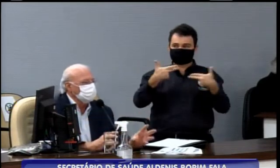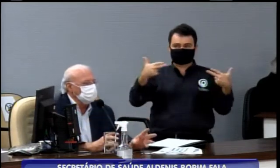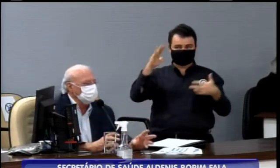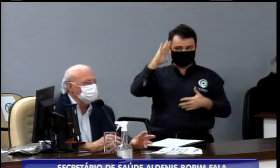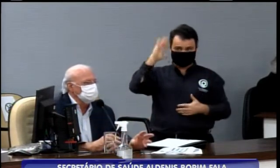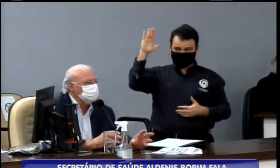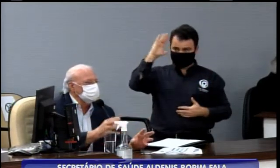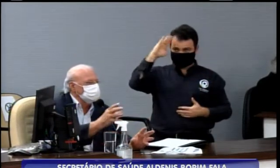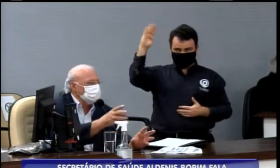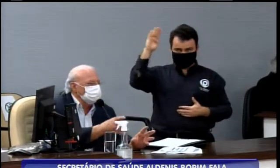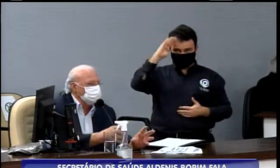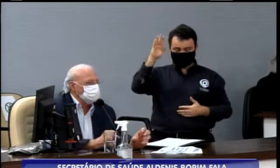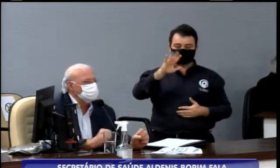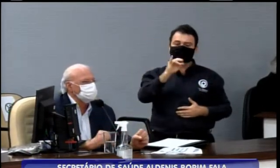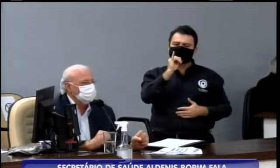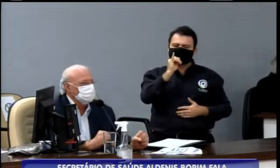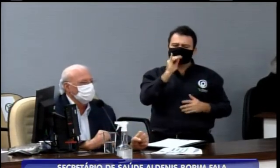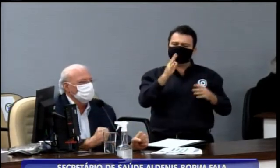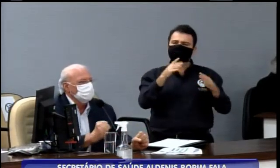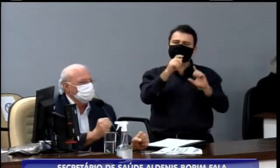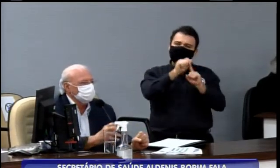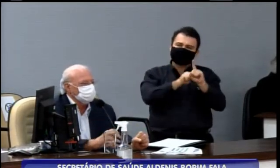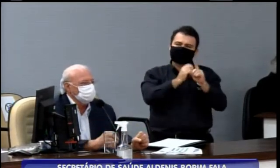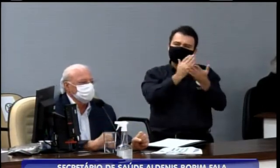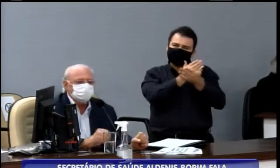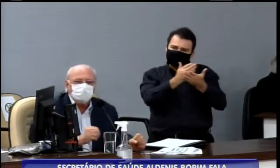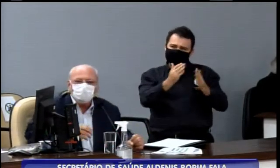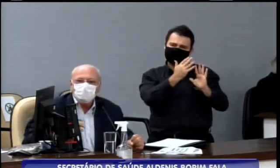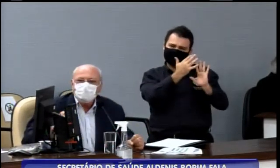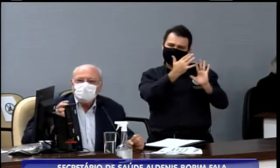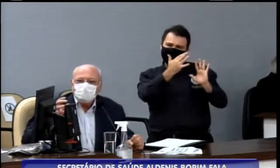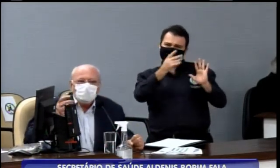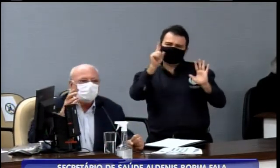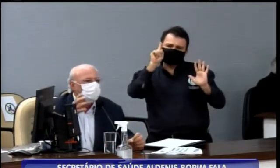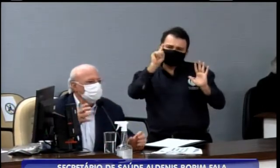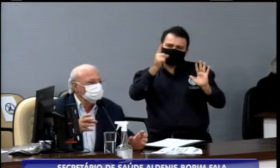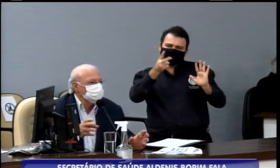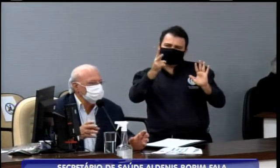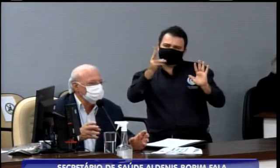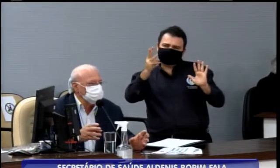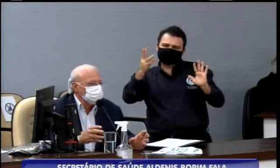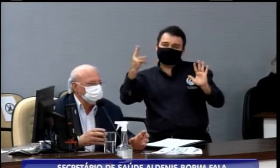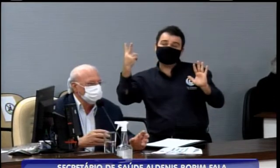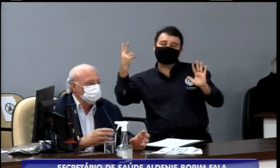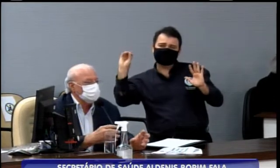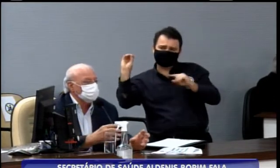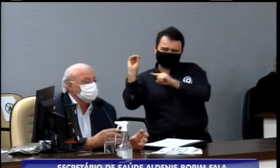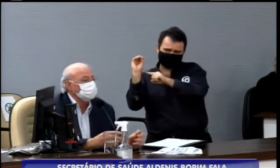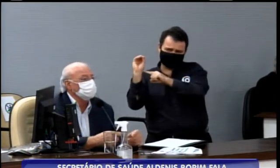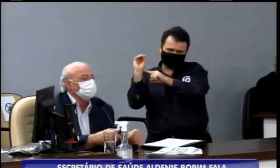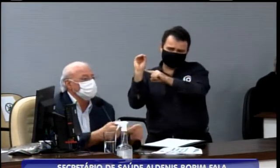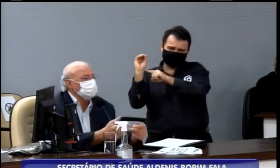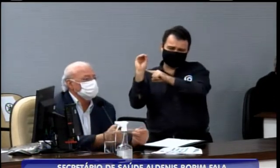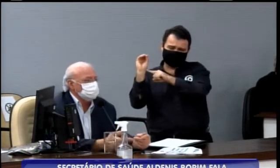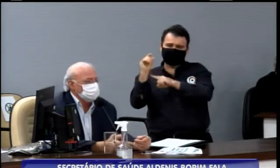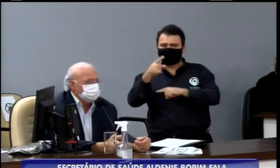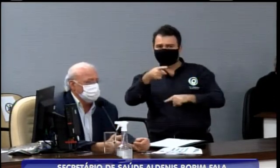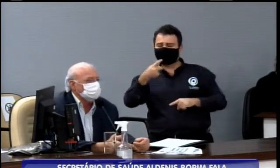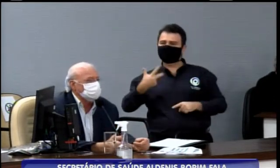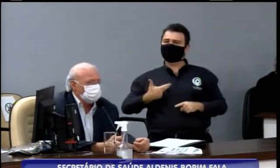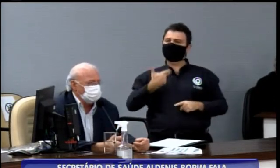no final do dia 20, nós temos lá algumas cirurgias que nós